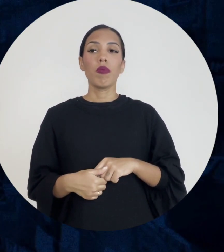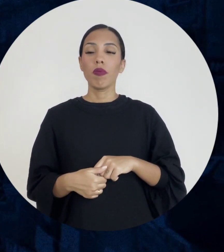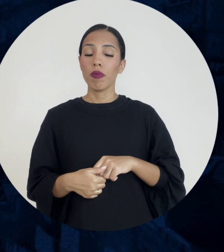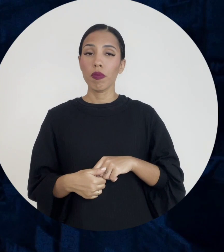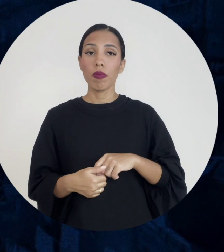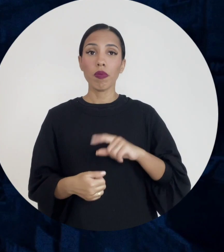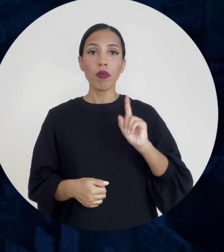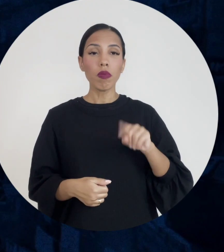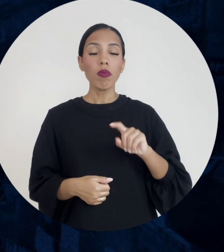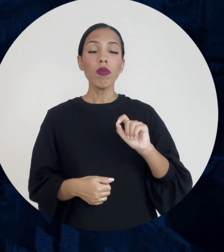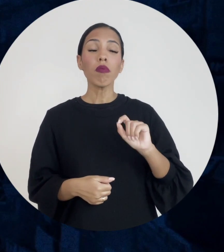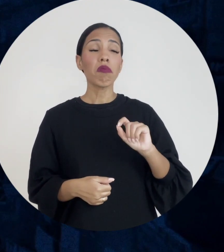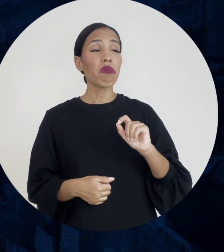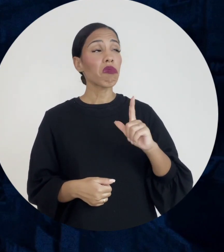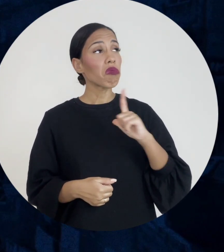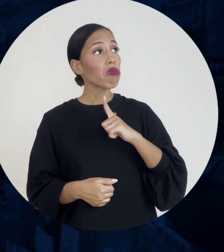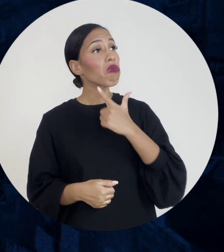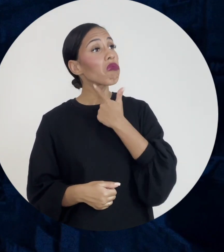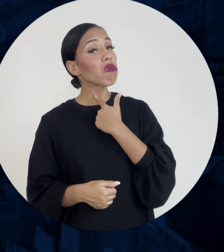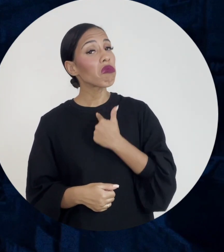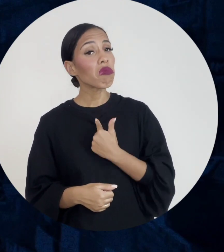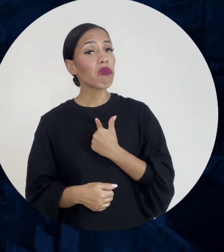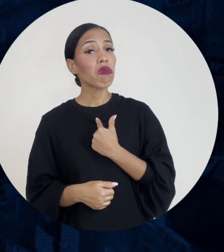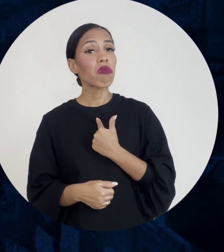surgiu na ASPA o desejo